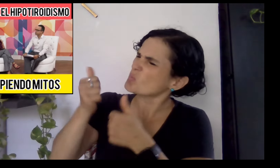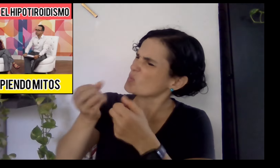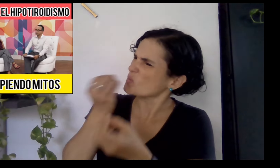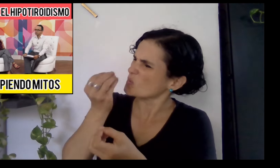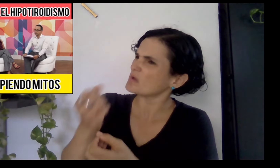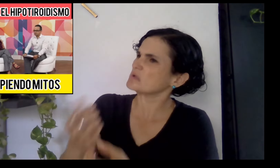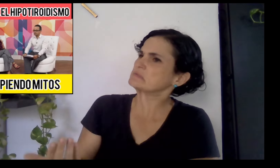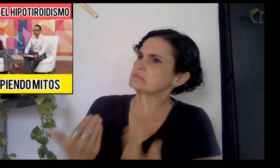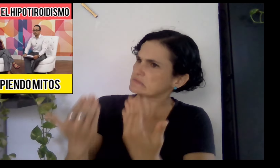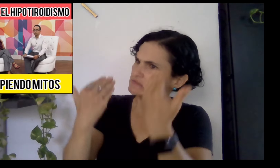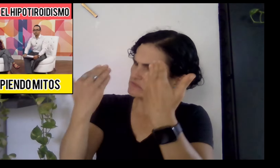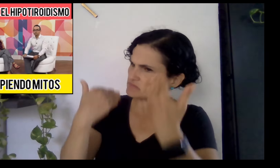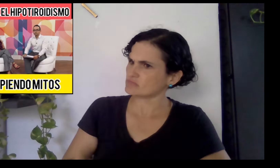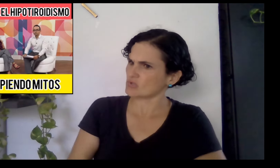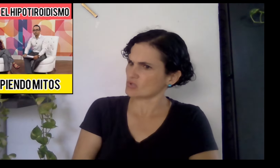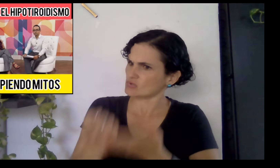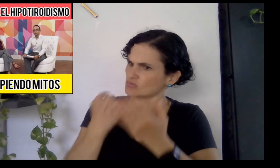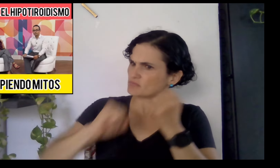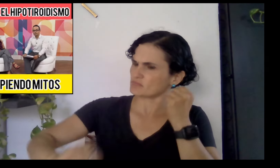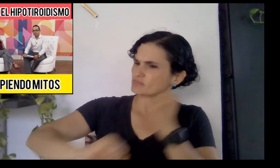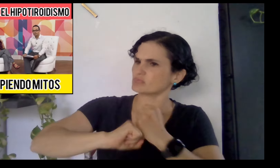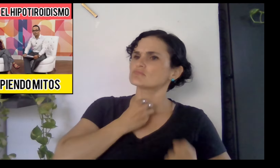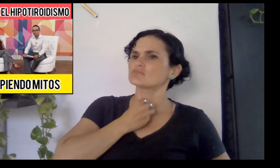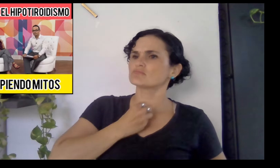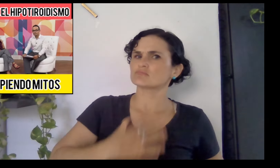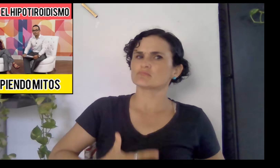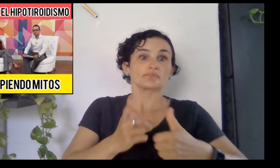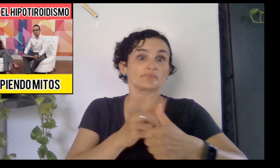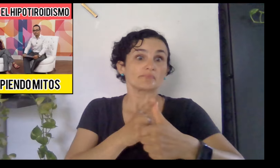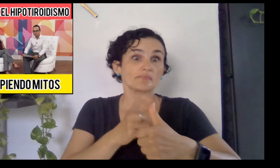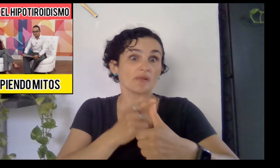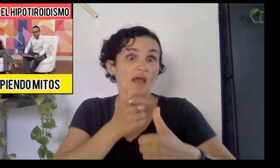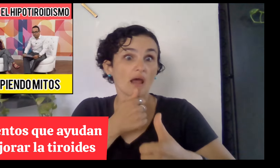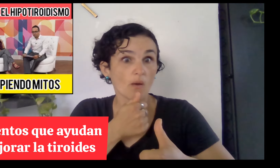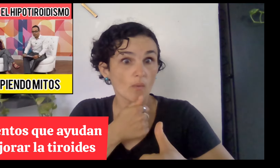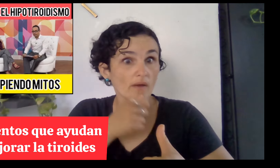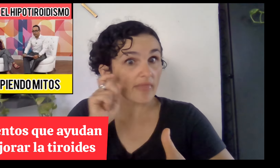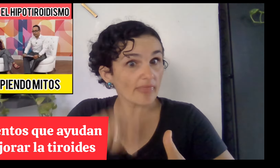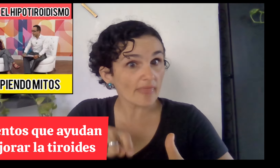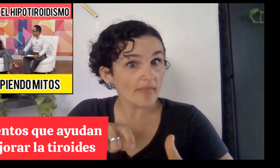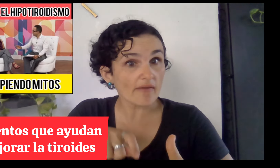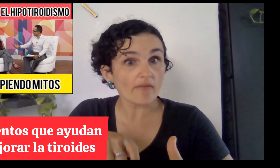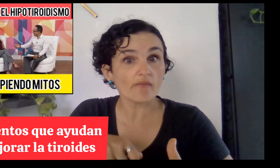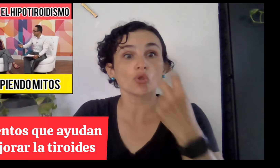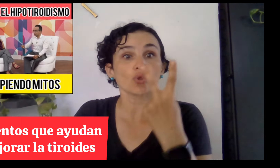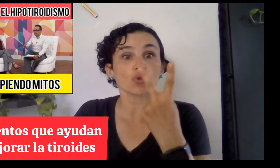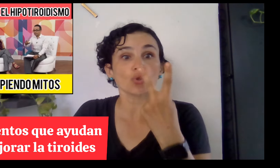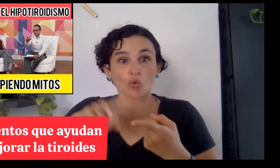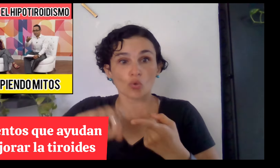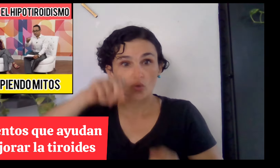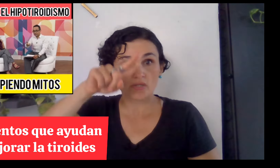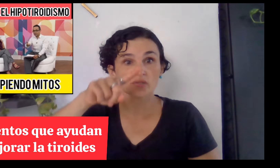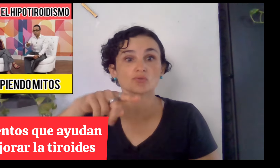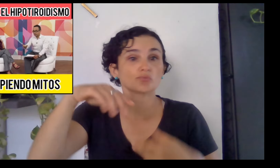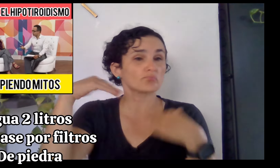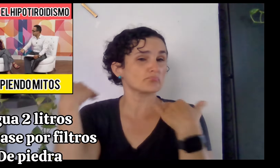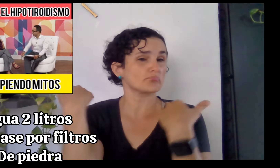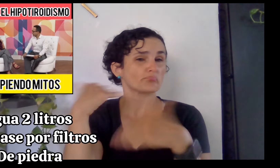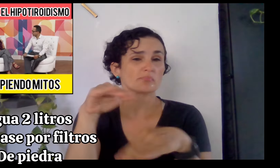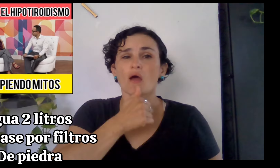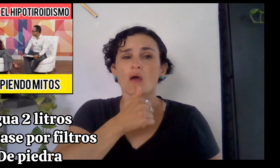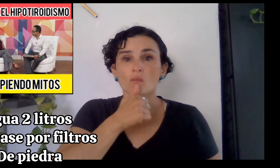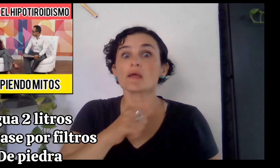entonces, ténganlo presente. La primero es el agua. Recuerden que debemos consumir al menos 2 litros de agua al día. Idealmente que esa agua pase por